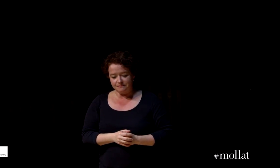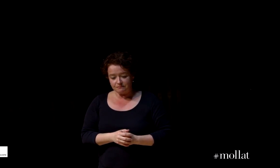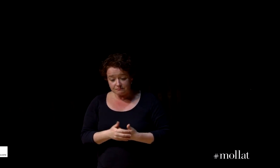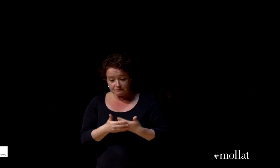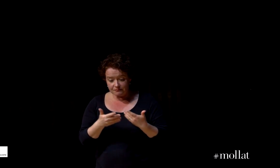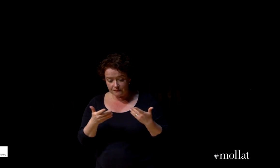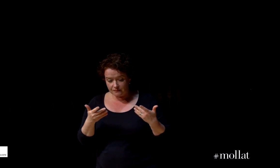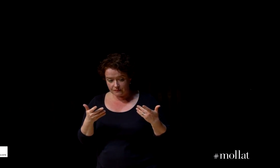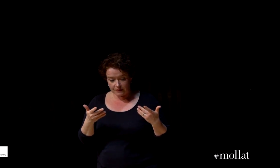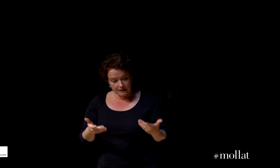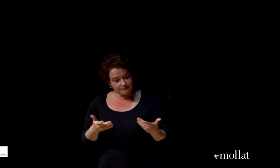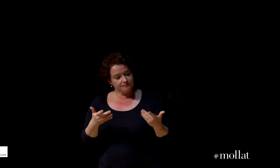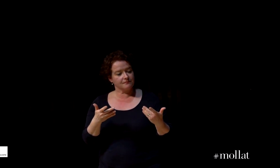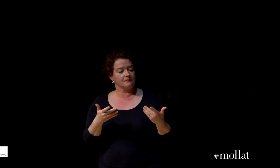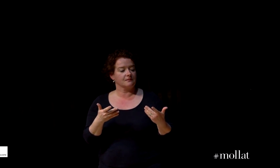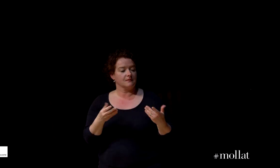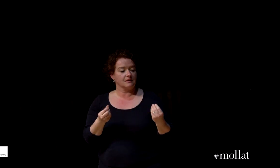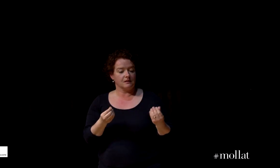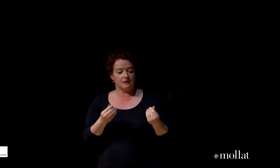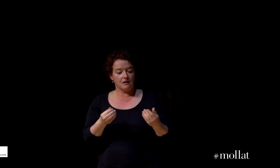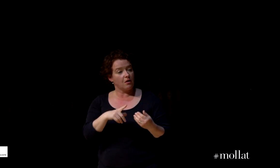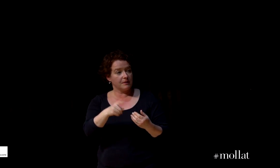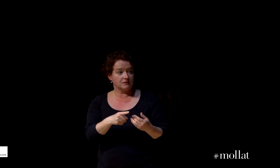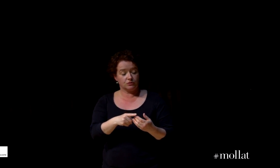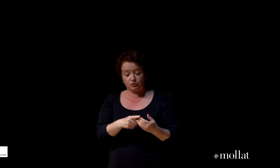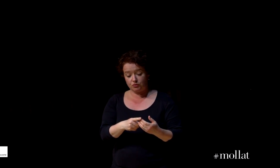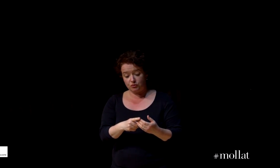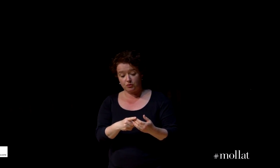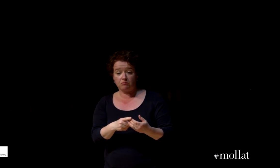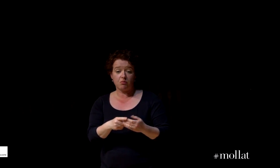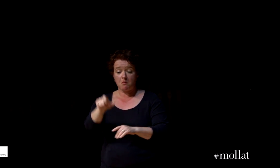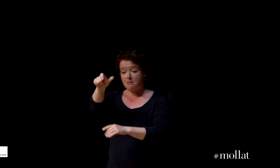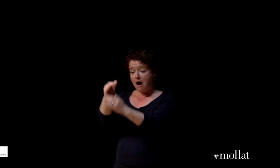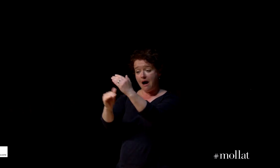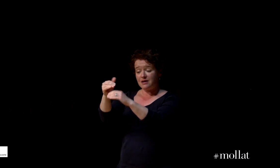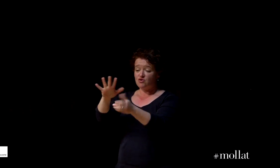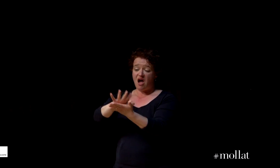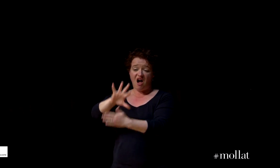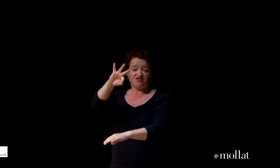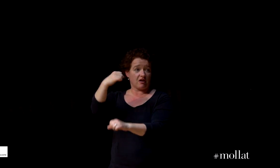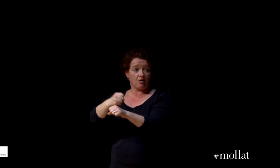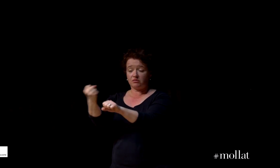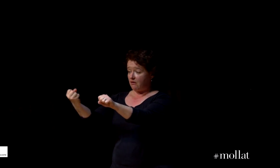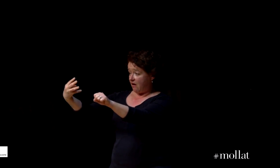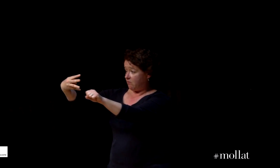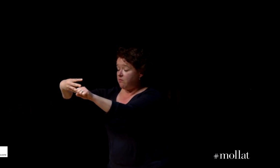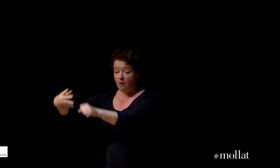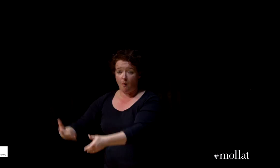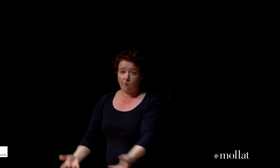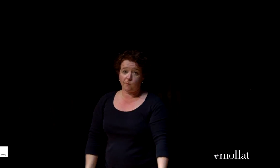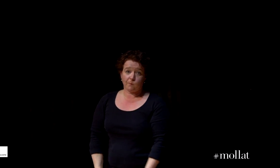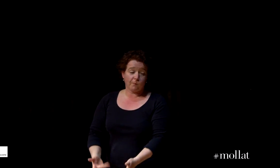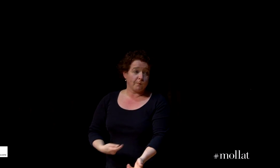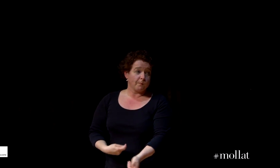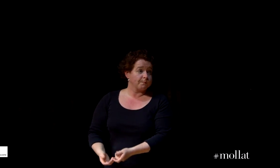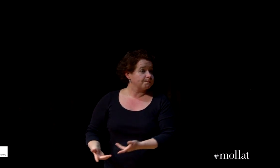Et comment vous dire, les personnes, bon, vouloir implanter quelqu'un à 50 ans, je pense que le monsieur, il faut qu'il fasse de la formation quand même.